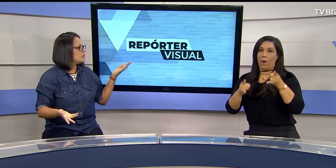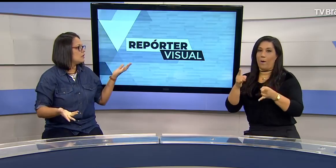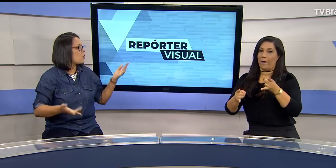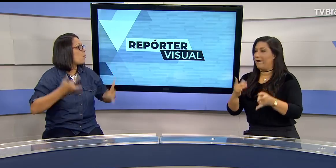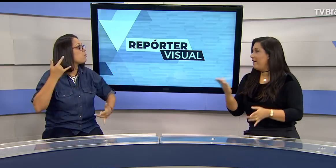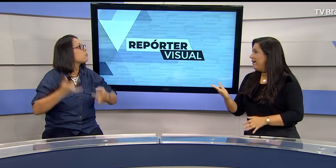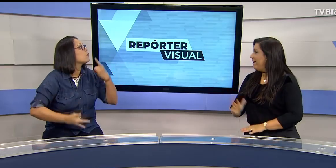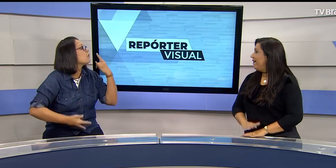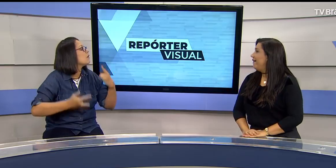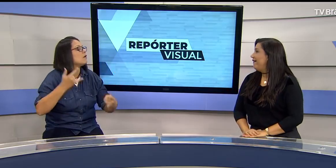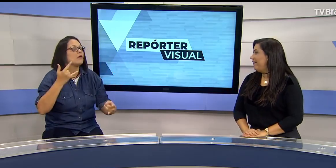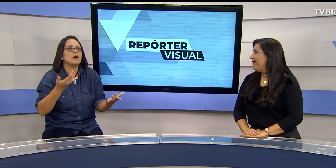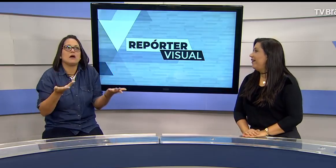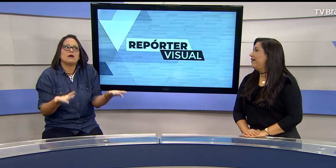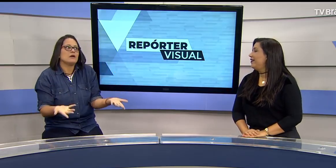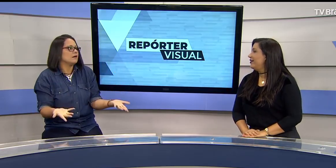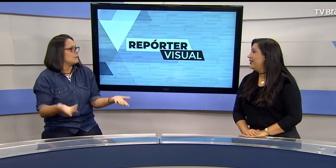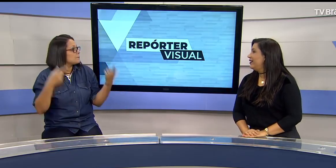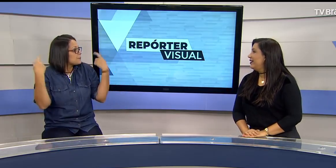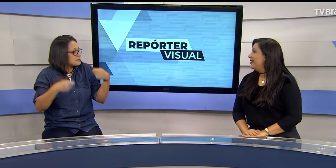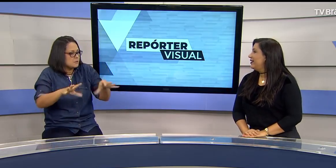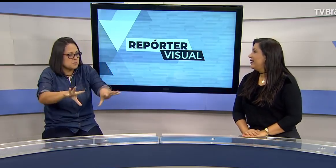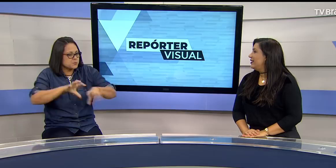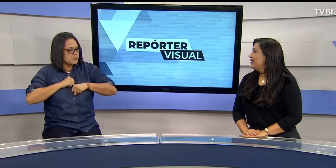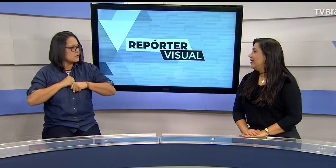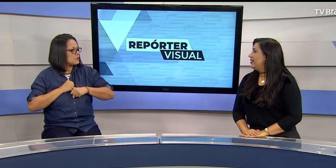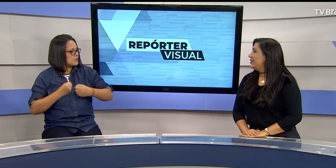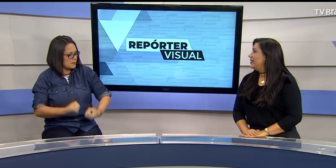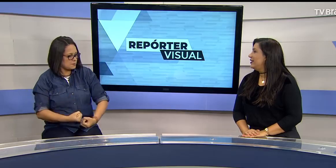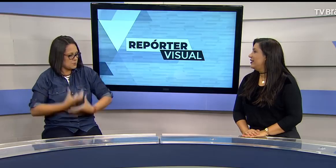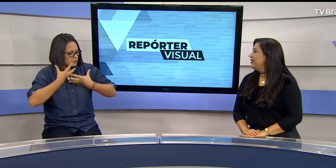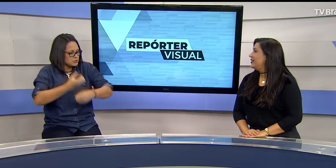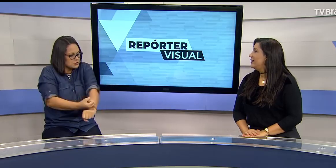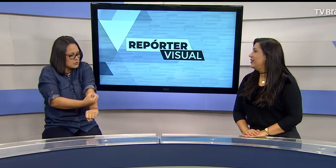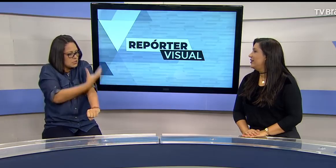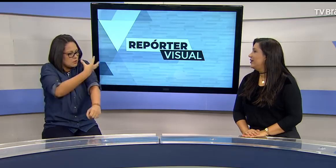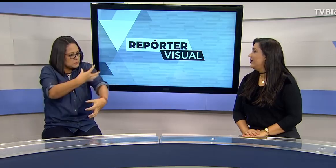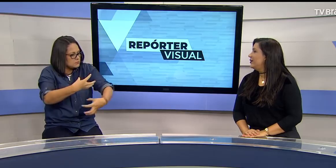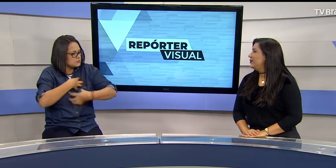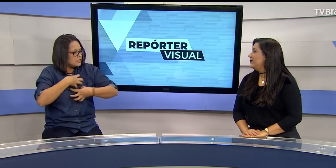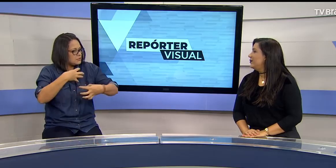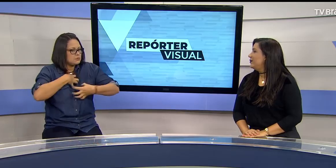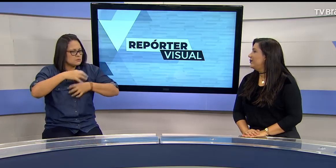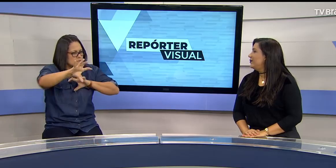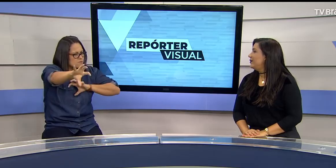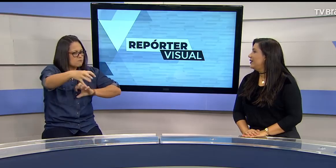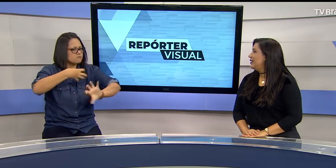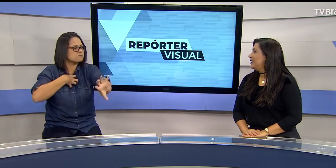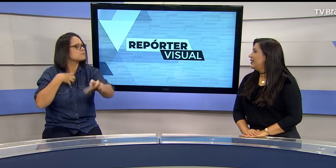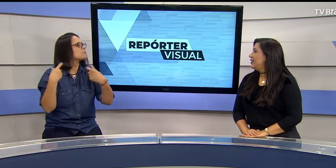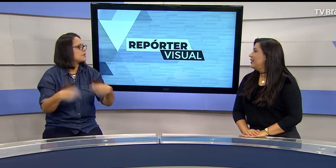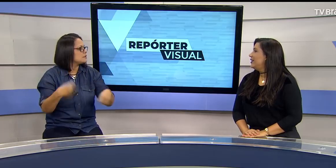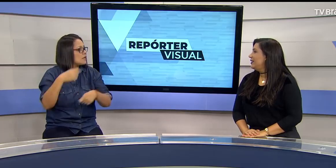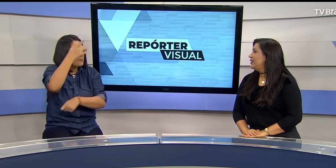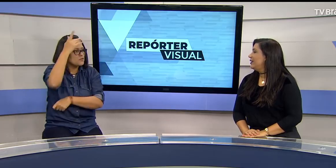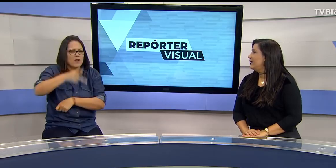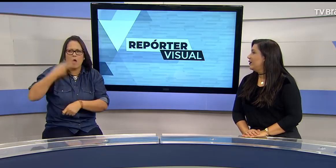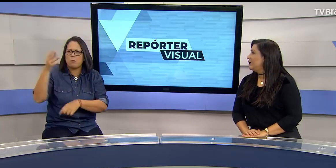Fica robotizado. Isso. É preciso imprimir o corpo, o sentimento, a emoção do que é dito. Se o discurso